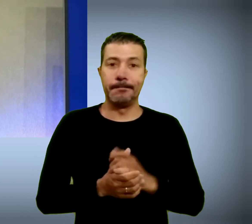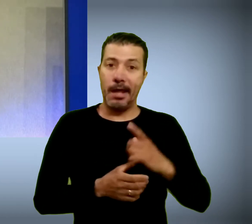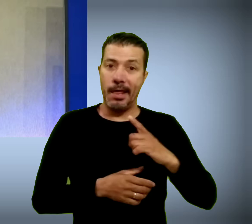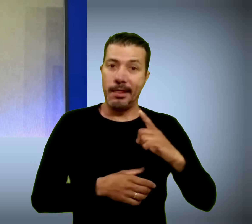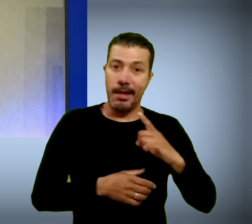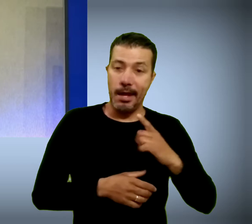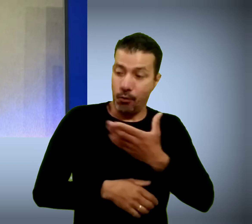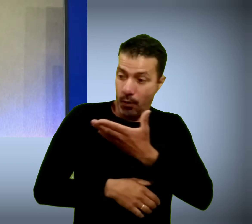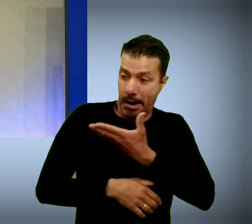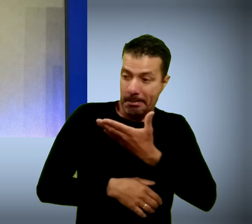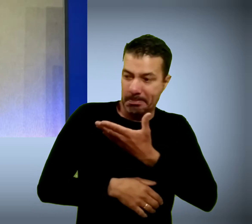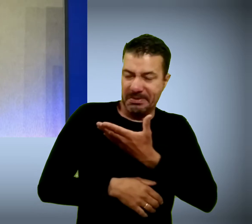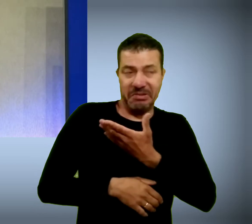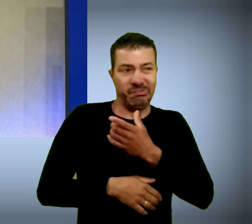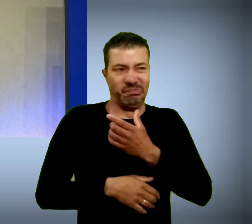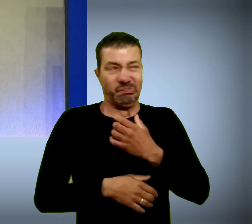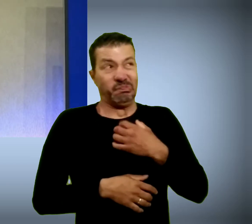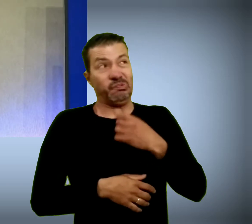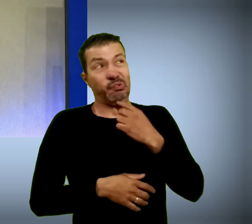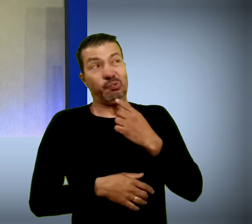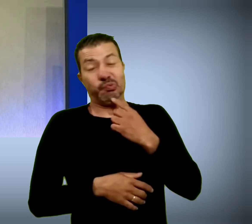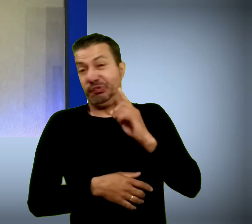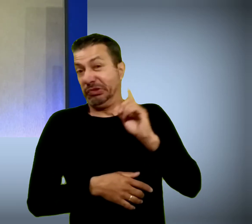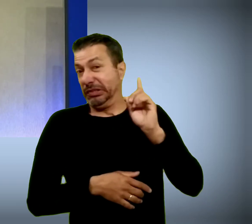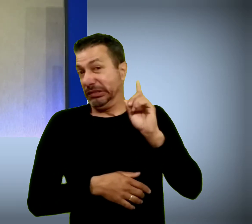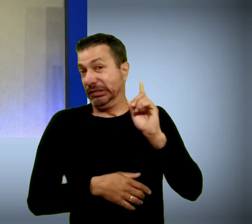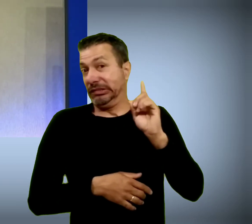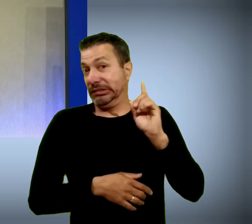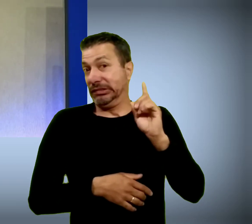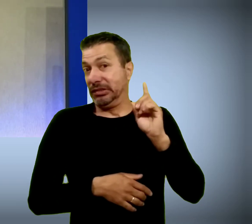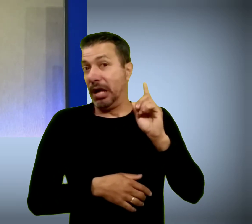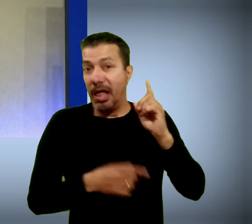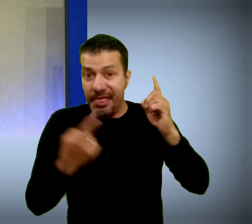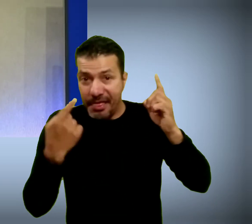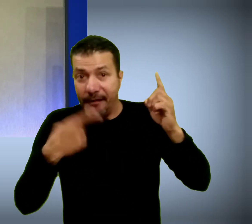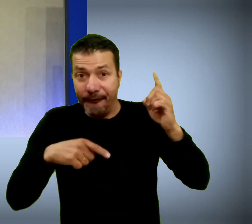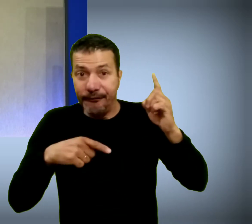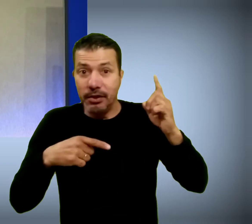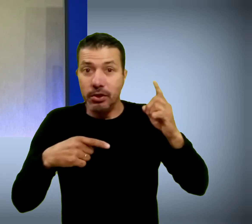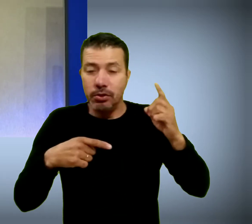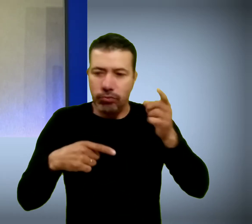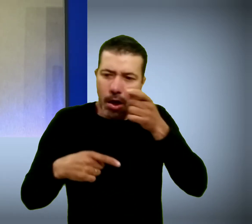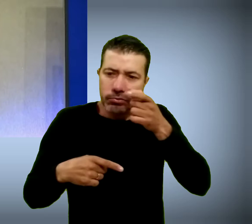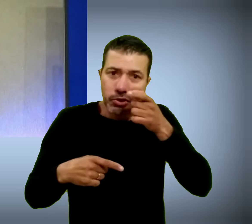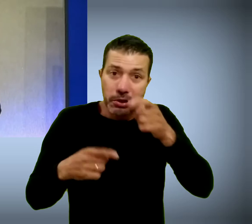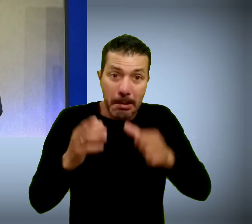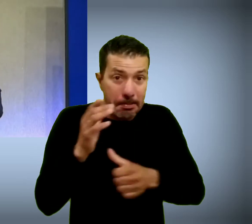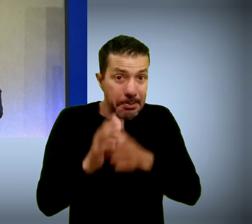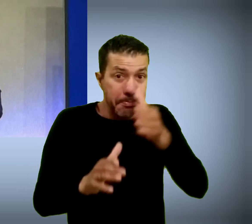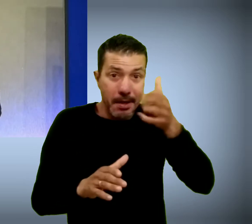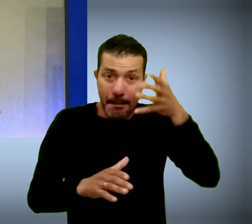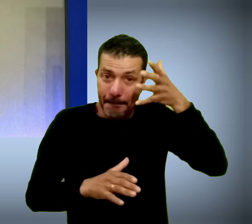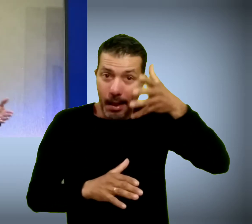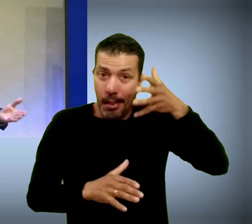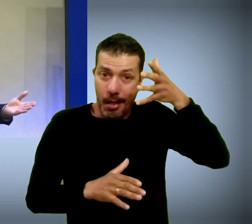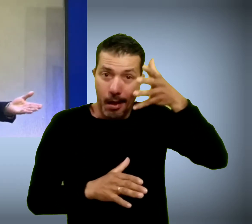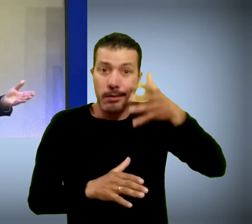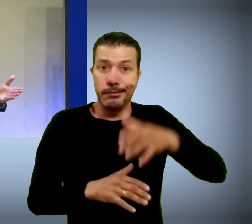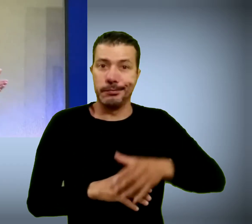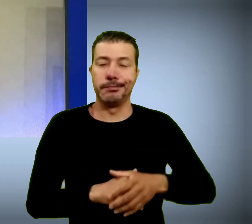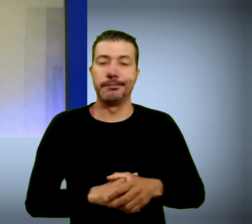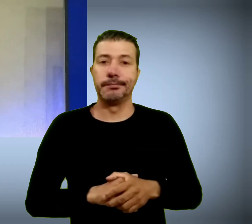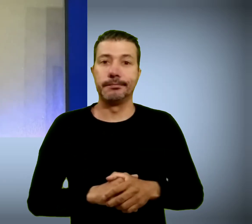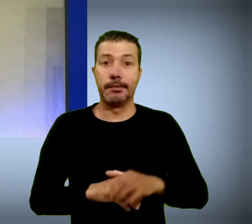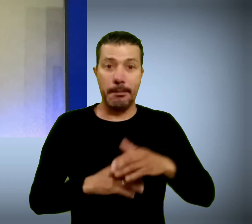tem algum amigo que duvide de Deus e da Bíblia, desafio a assistir essa primeira palestra. Ela é muito importante. Depois a